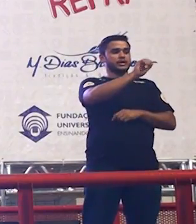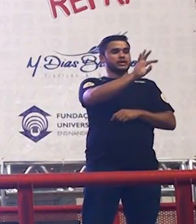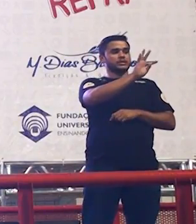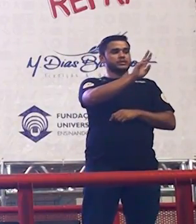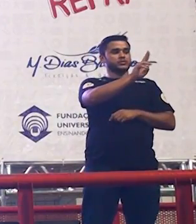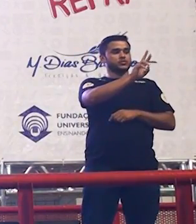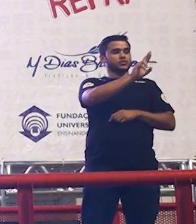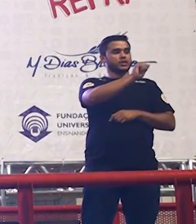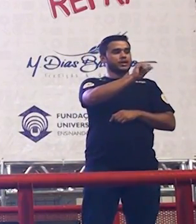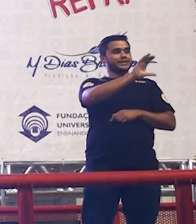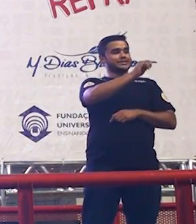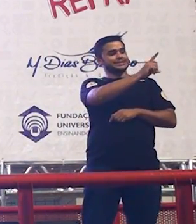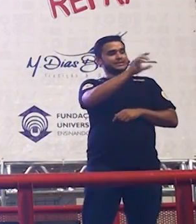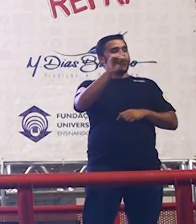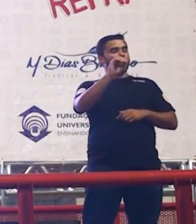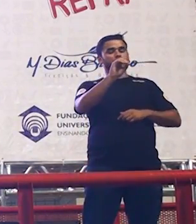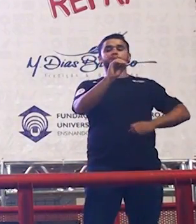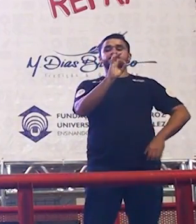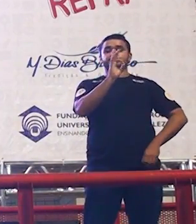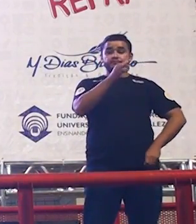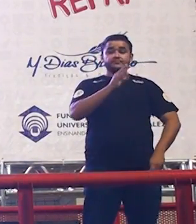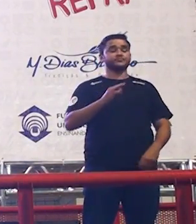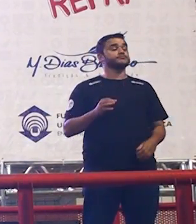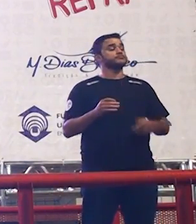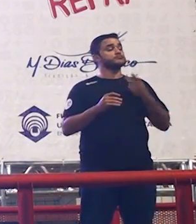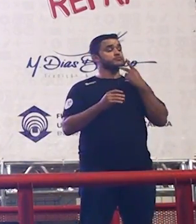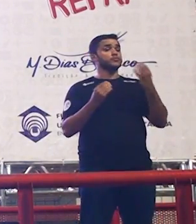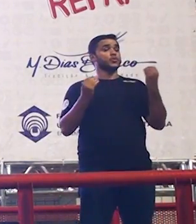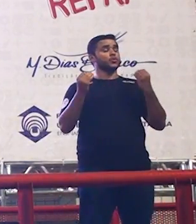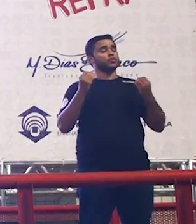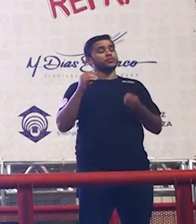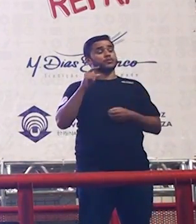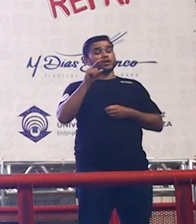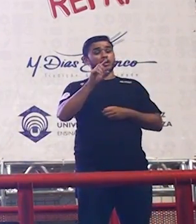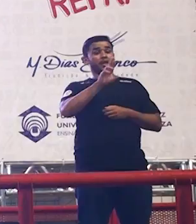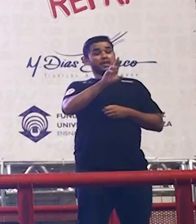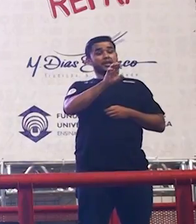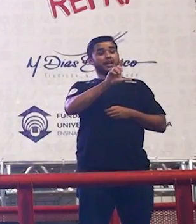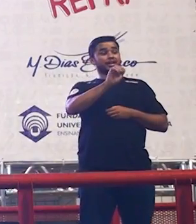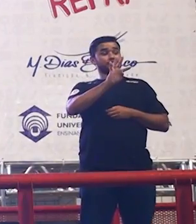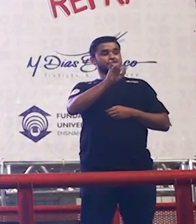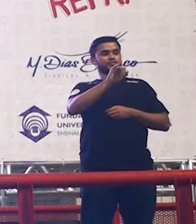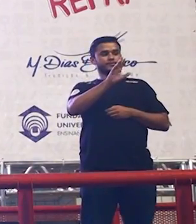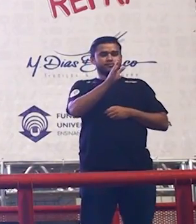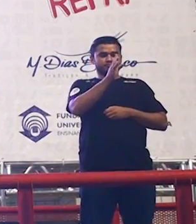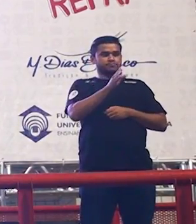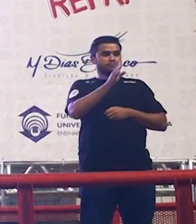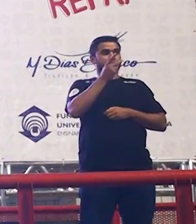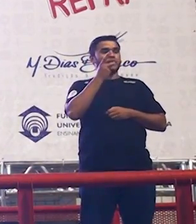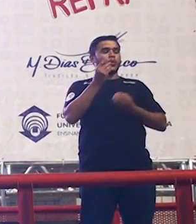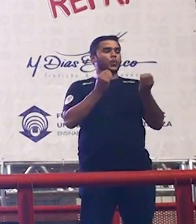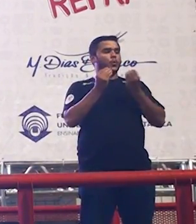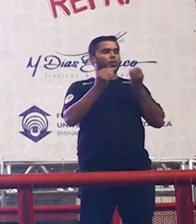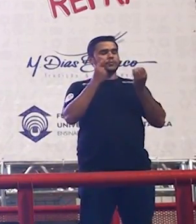claro? Então, umidade relativa é a umidade